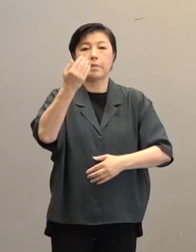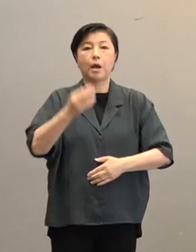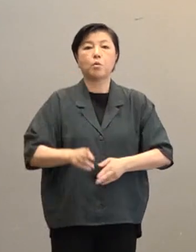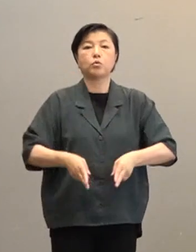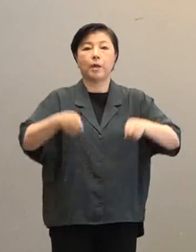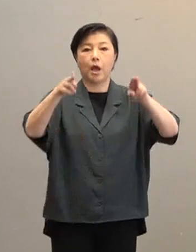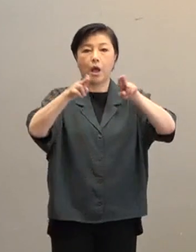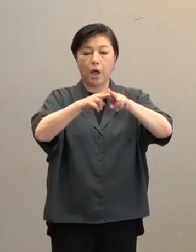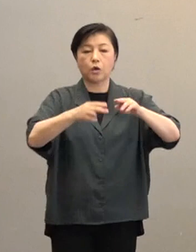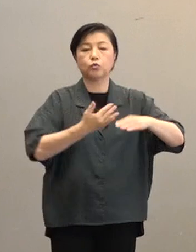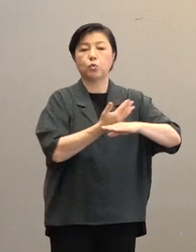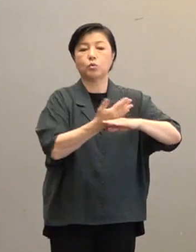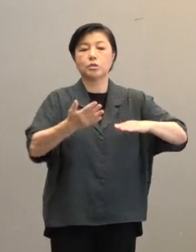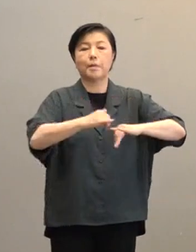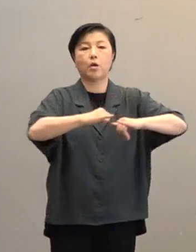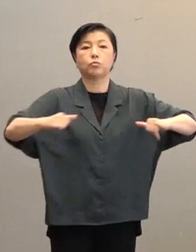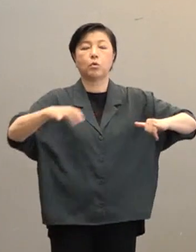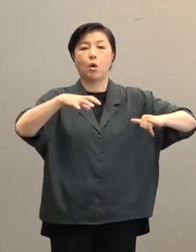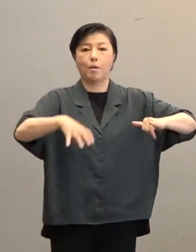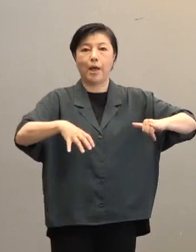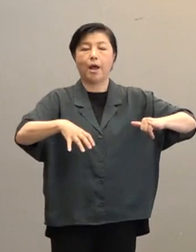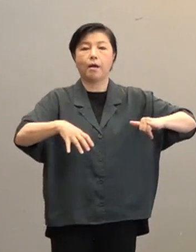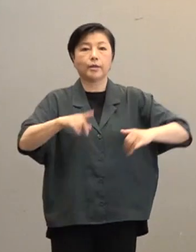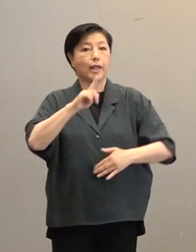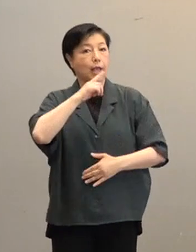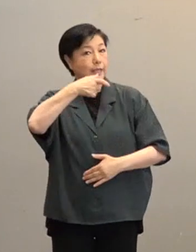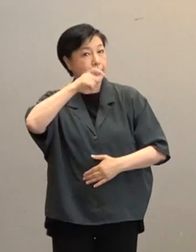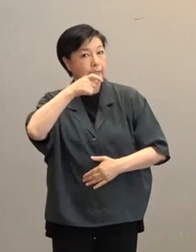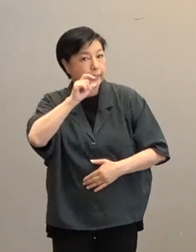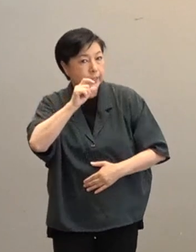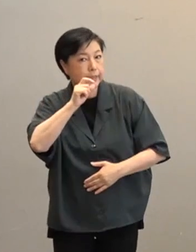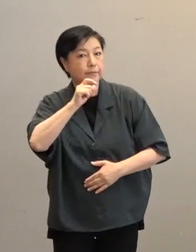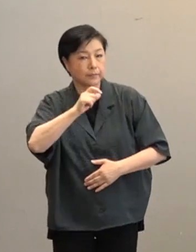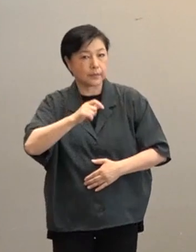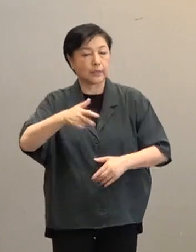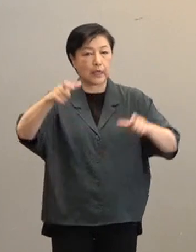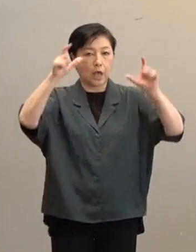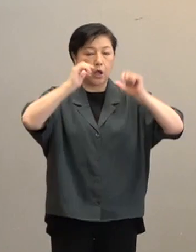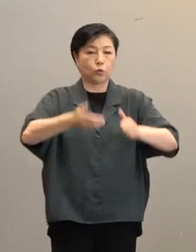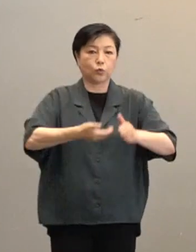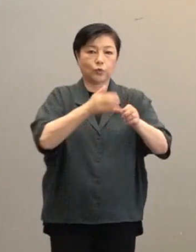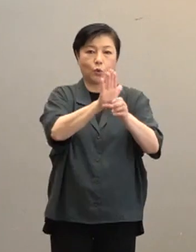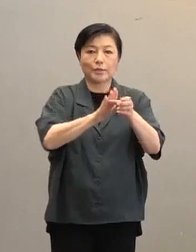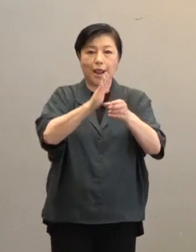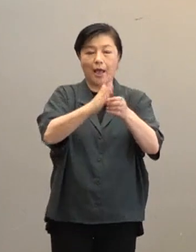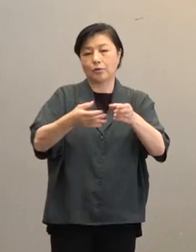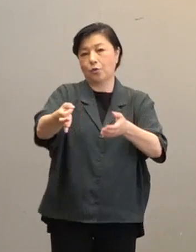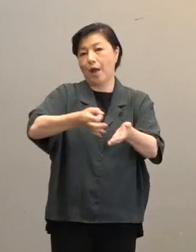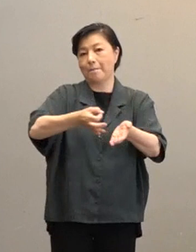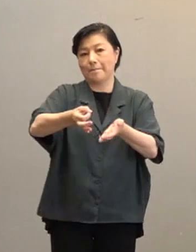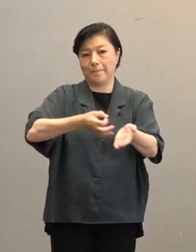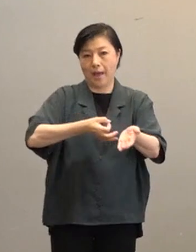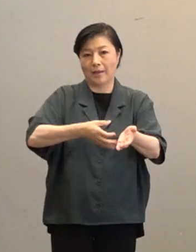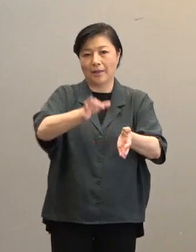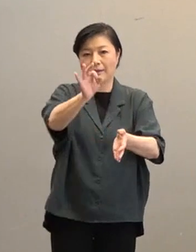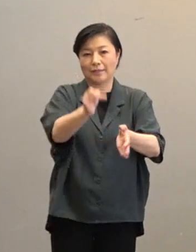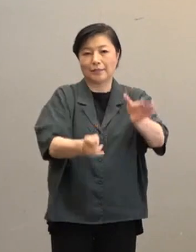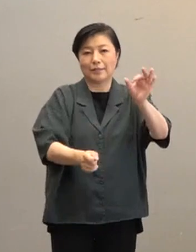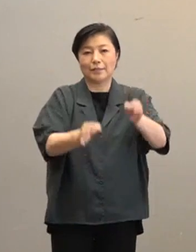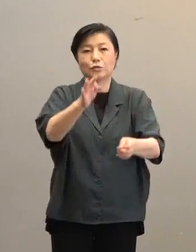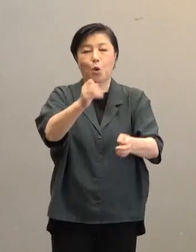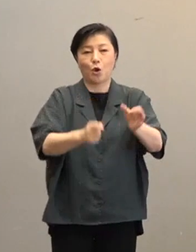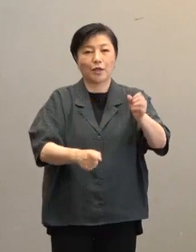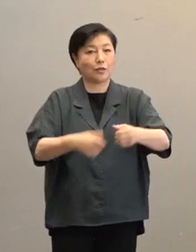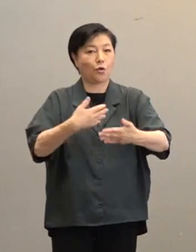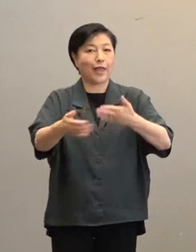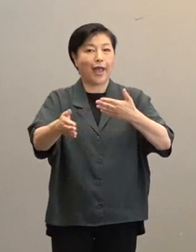形芝生広場において牛乳の試飲や酪農家が作ったジェラートの販売、乳搾り模擬体験や